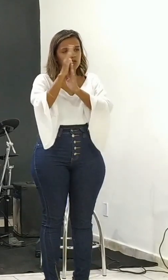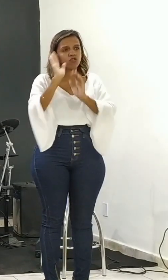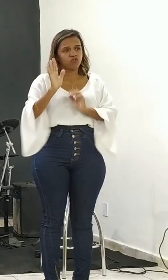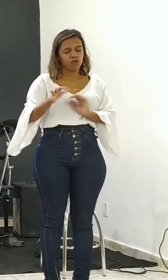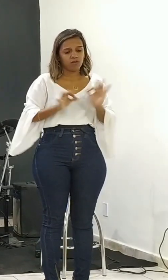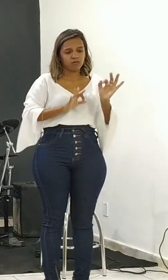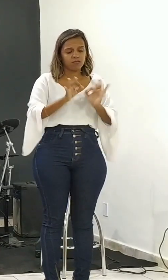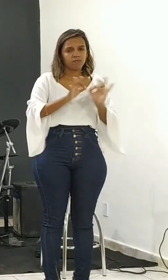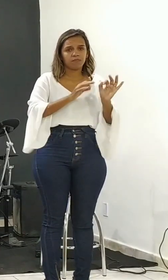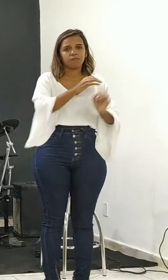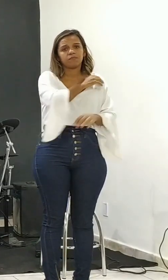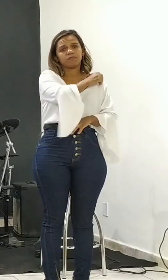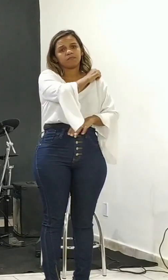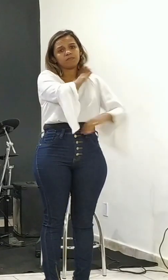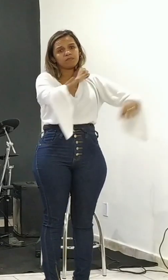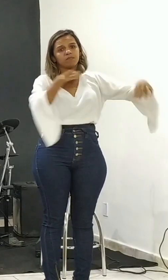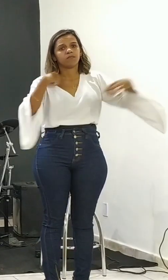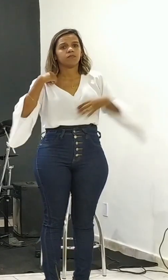aqui.